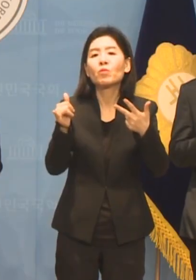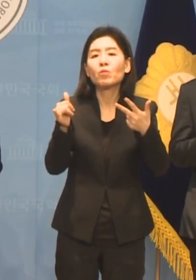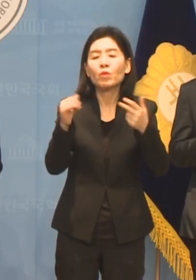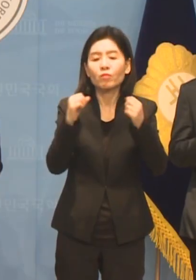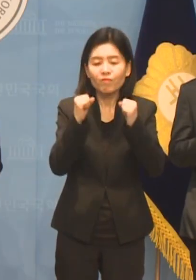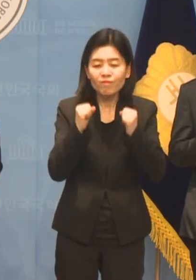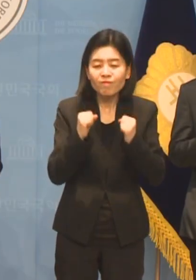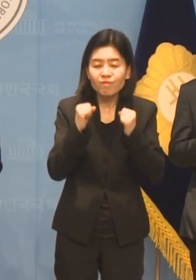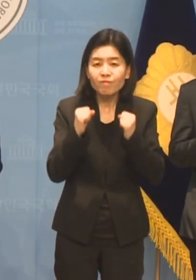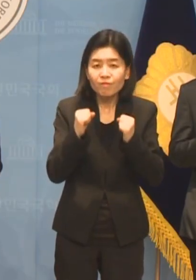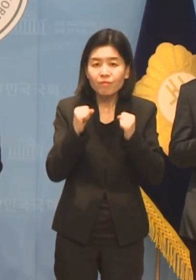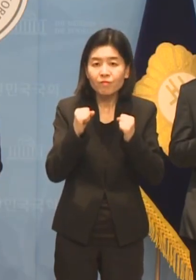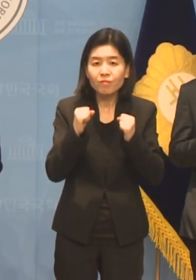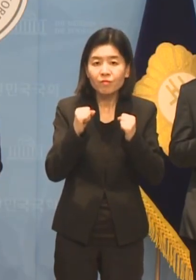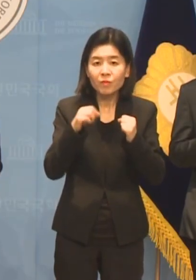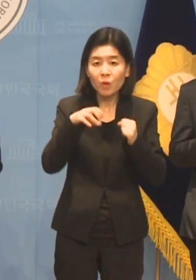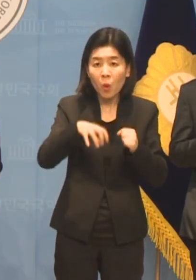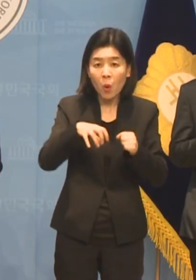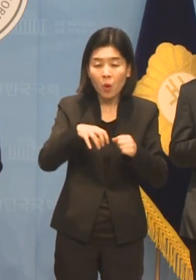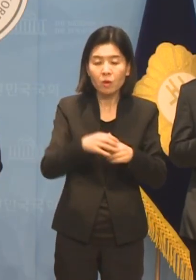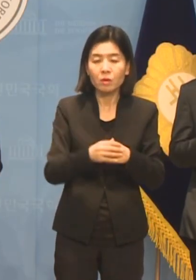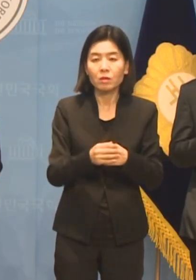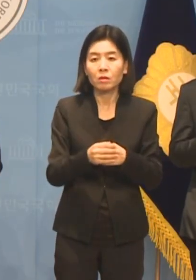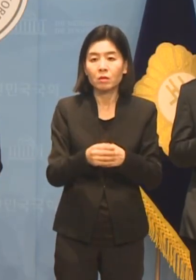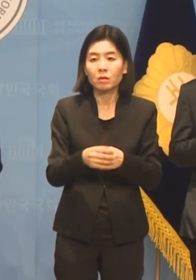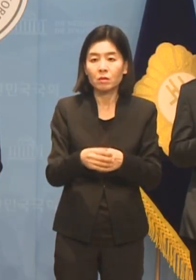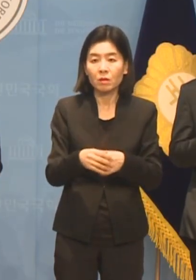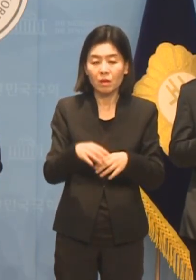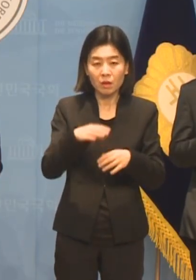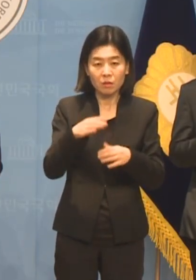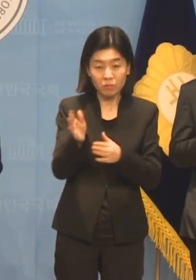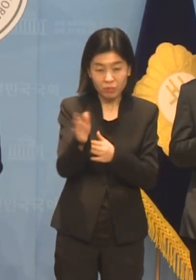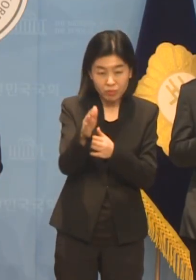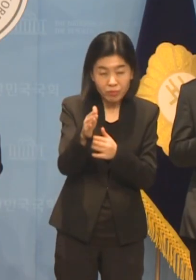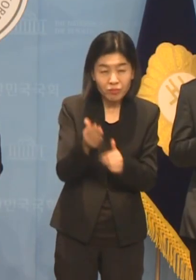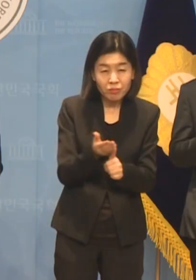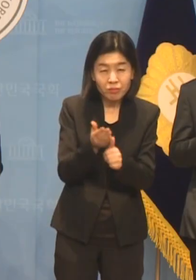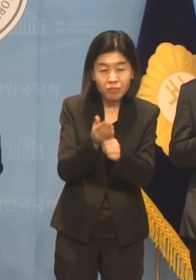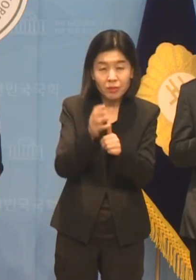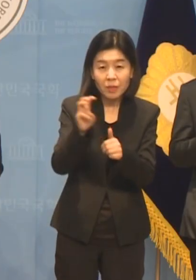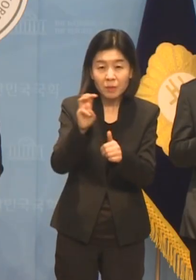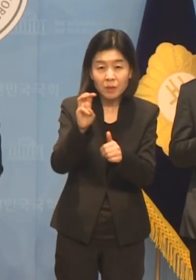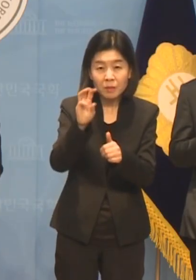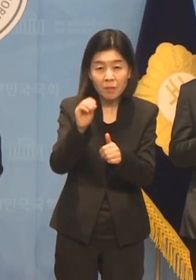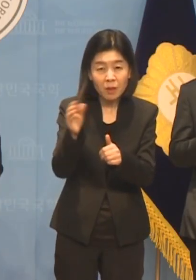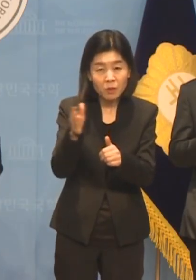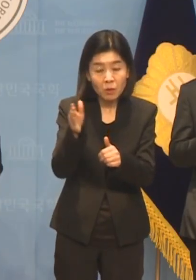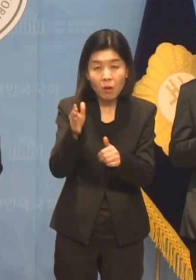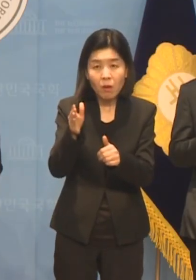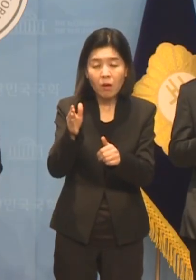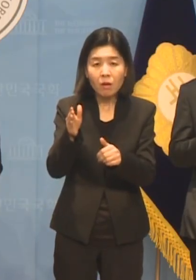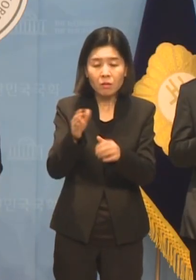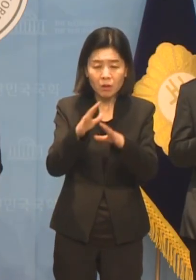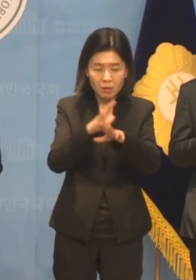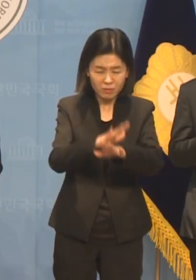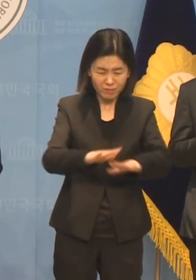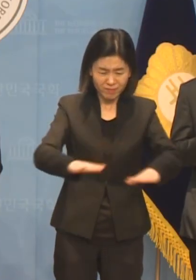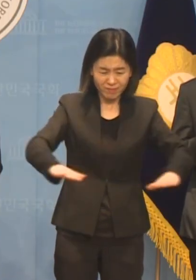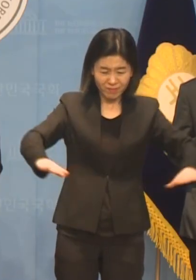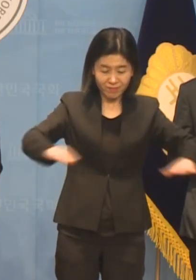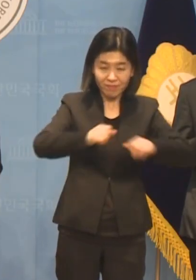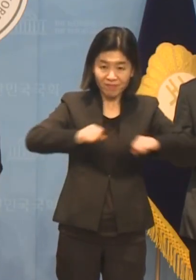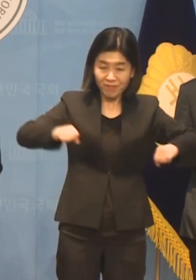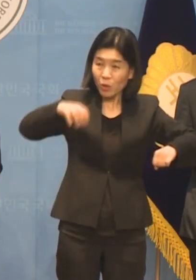쓰는데 또 30여만 마리밖에는 기르지 않는 이 양어시설에 헬기장까지 있다고 하는 것은 있을